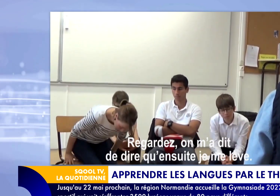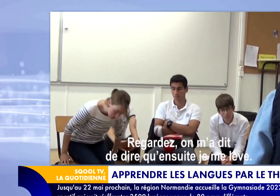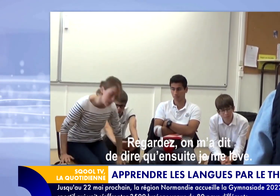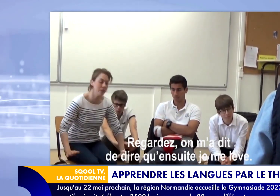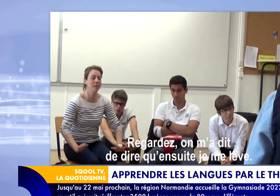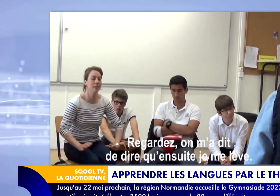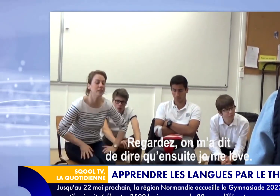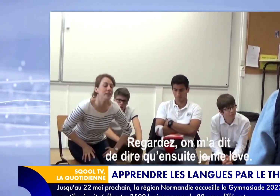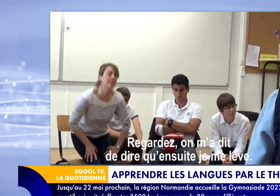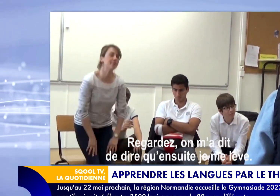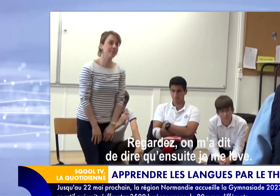levanto,